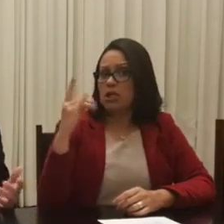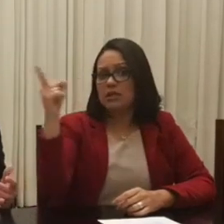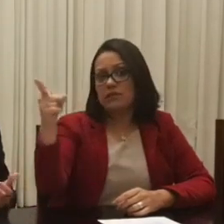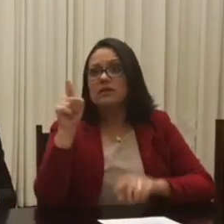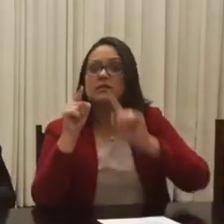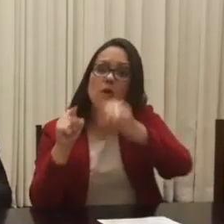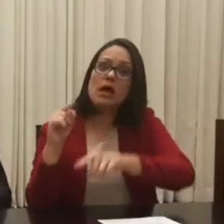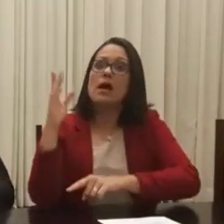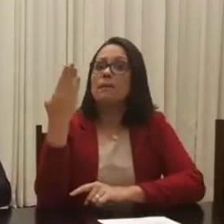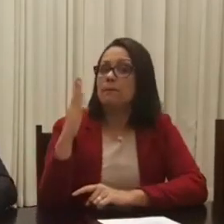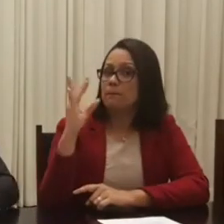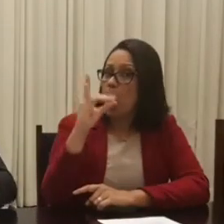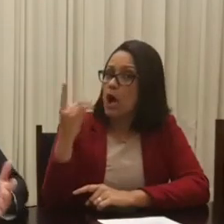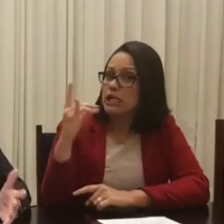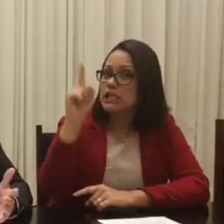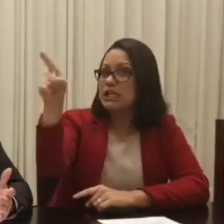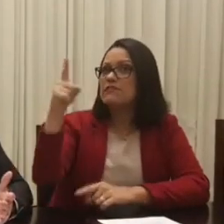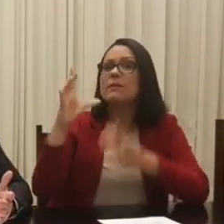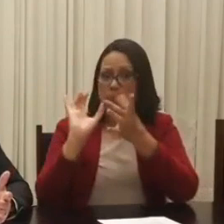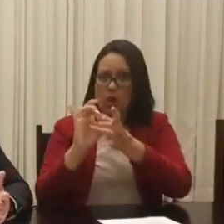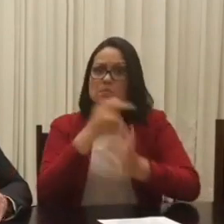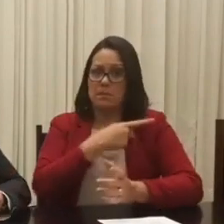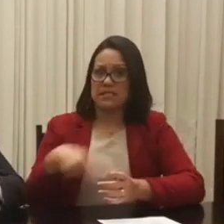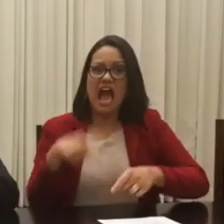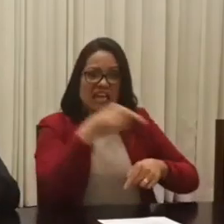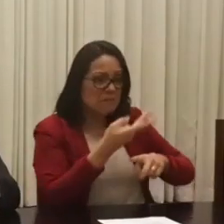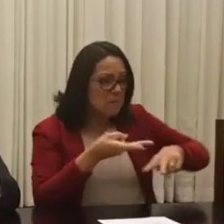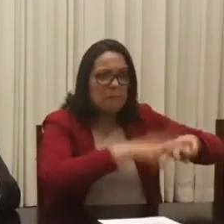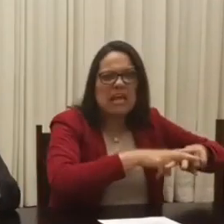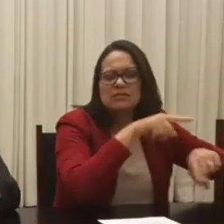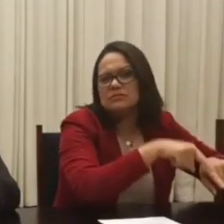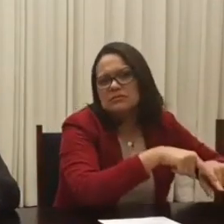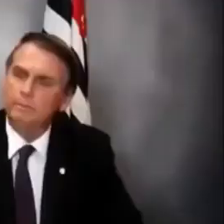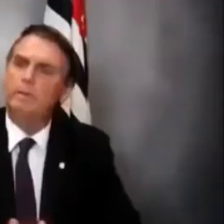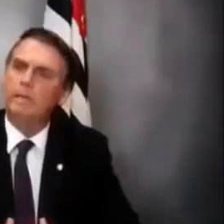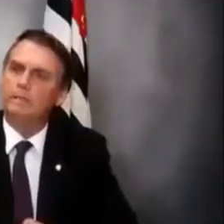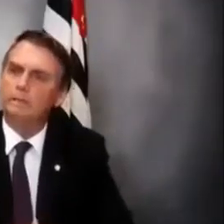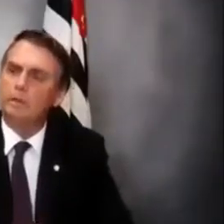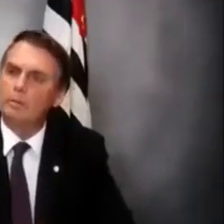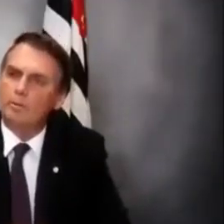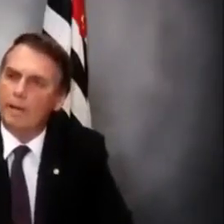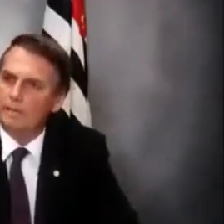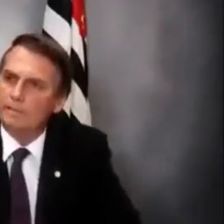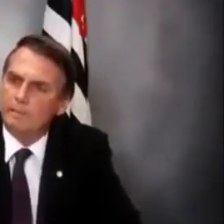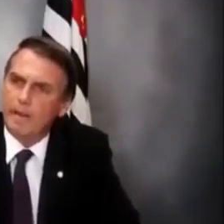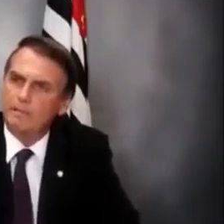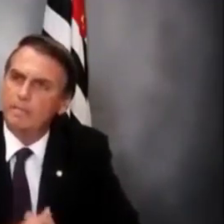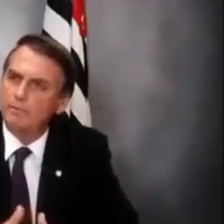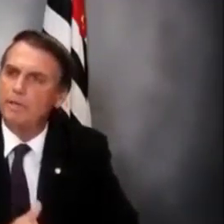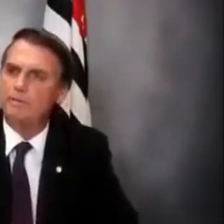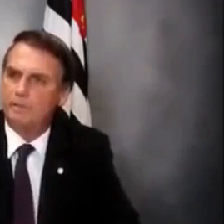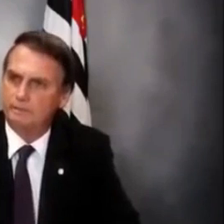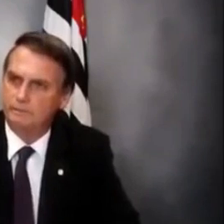presidente da República, por que o nosso tem que ficar preso dentro de uma reserva indígena? Né? E nós sabemos que... Tudo bem, o meu pai era dentista